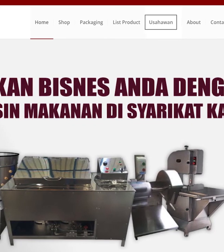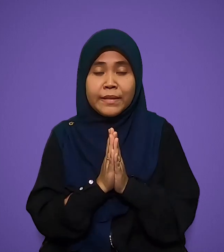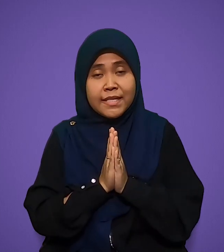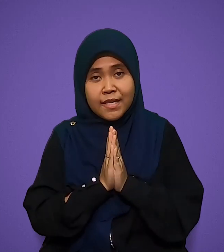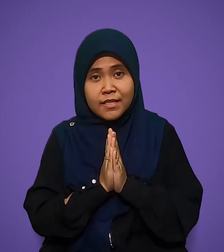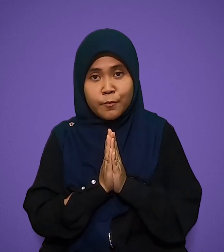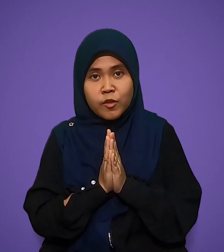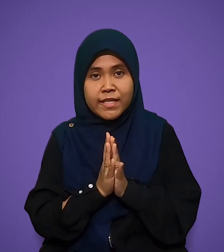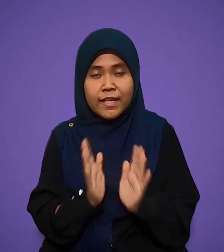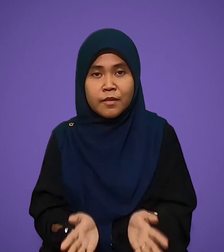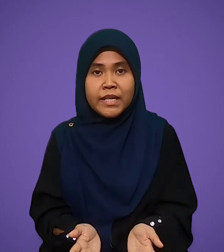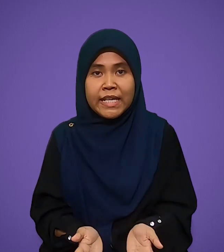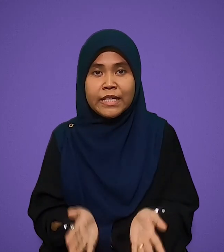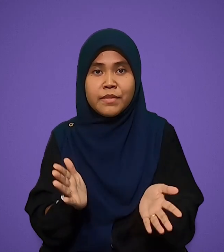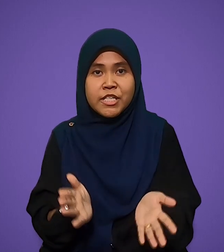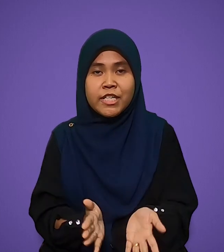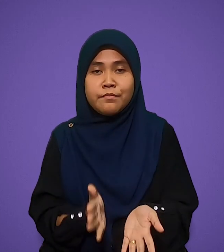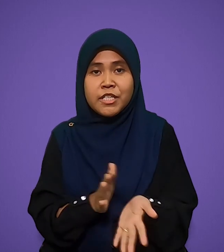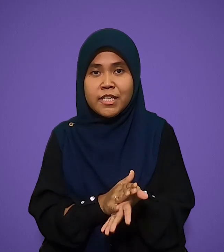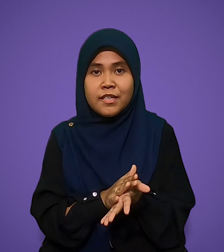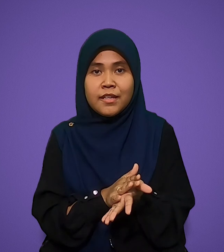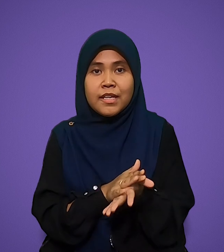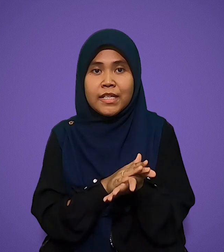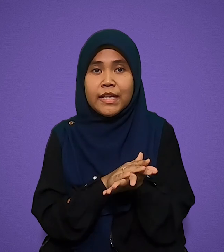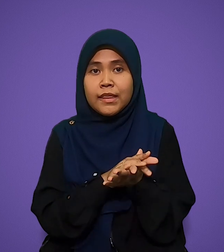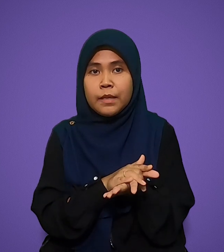Sampai sini saja perkongsian saya mengenai mesin-mesin